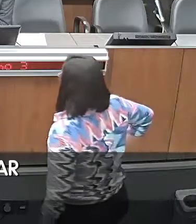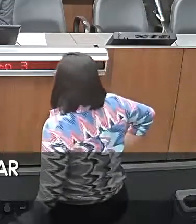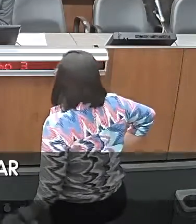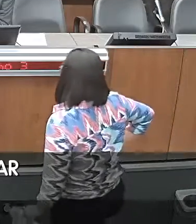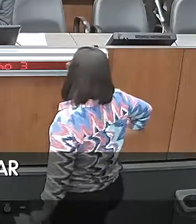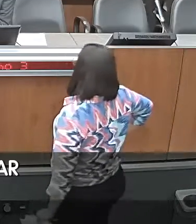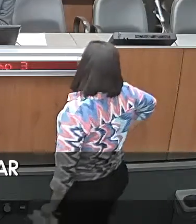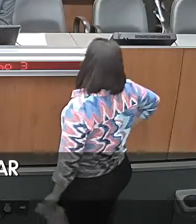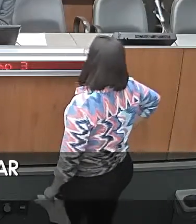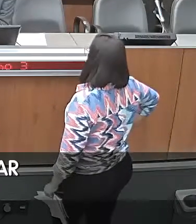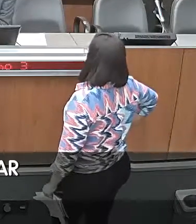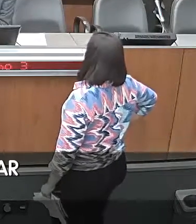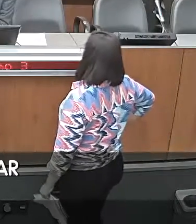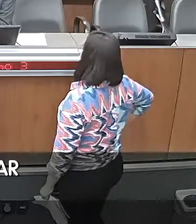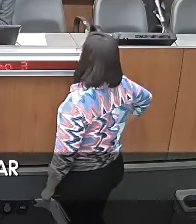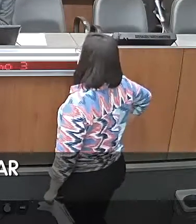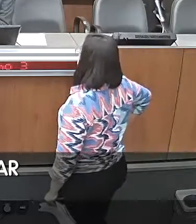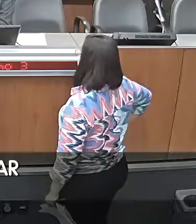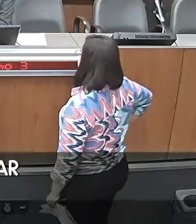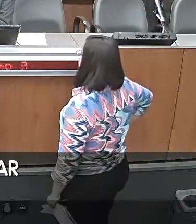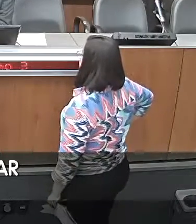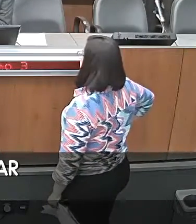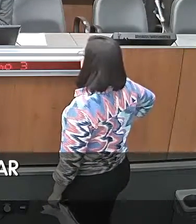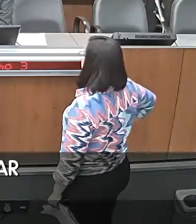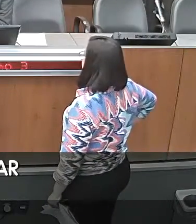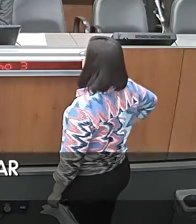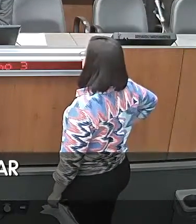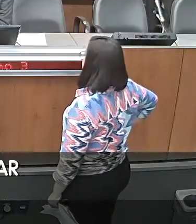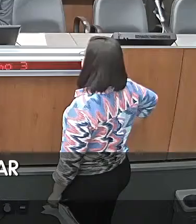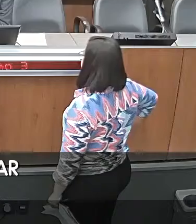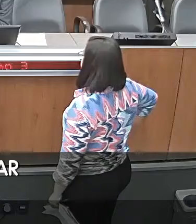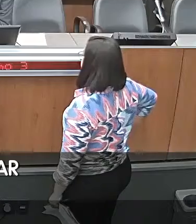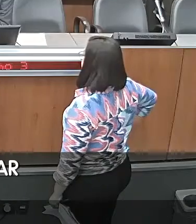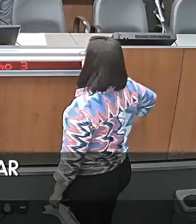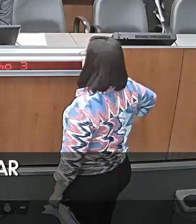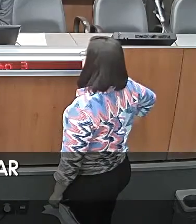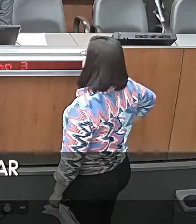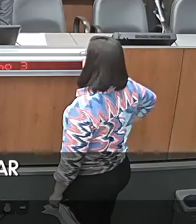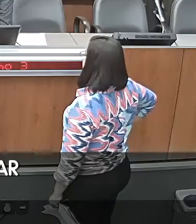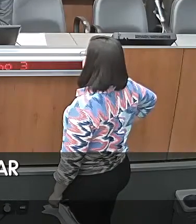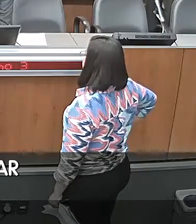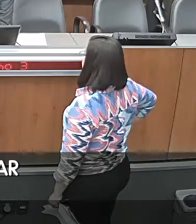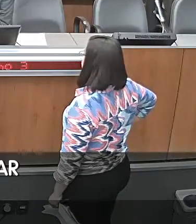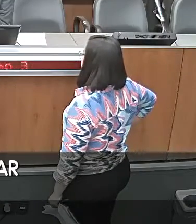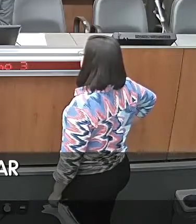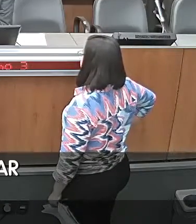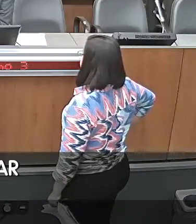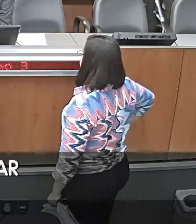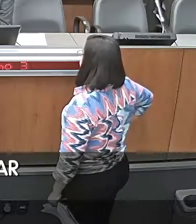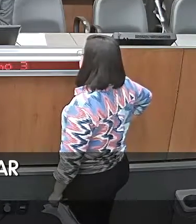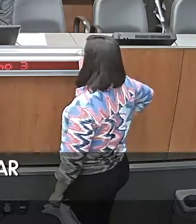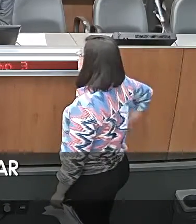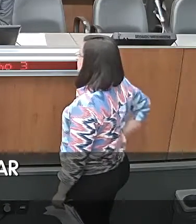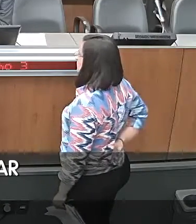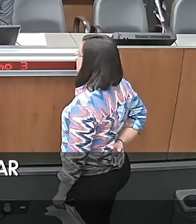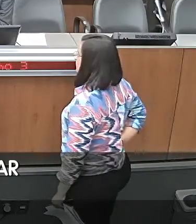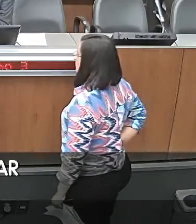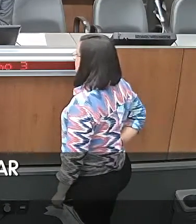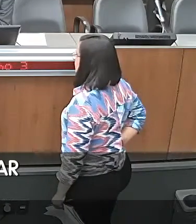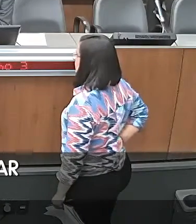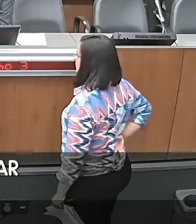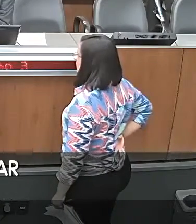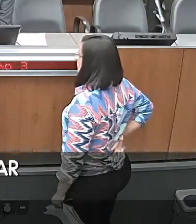no projeto de reforma administrativa. Excelentíssimo senhor presidente da Comissão de Participação Popular, deputado que é subchefe, requer de Vossa Excelência nos termos regimentos